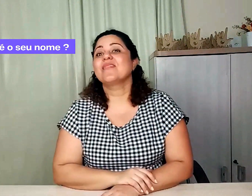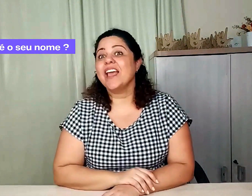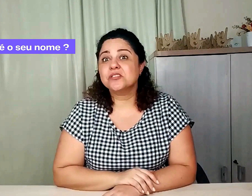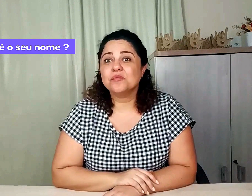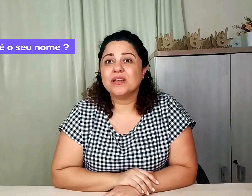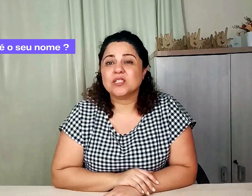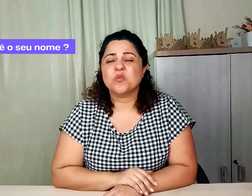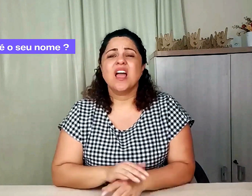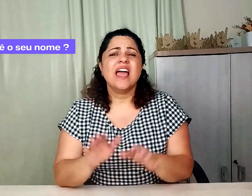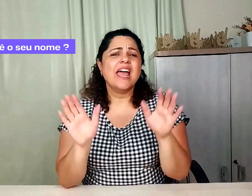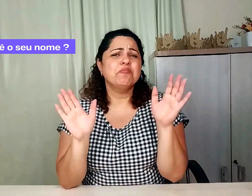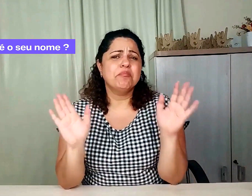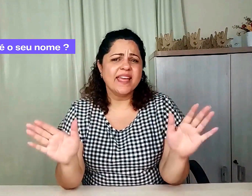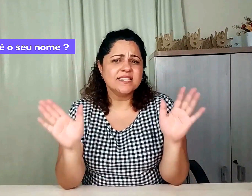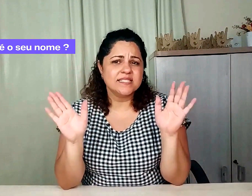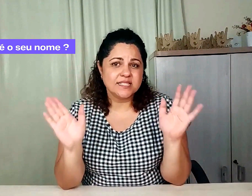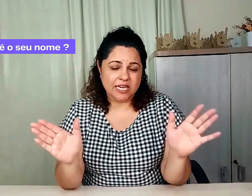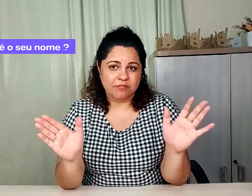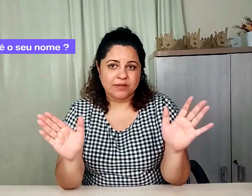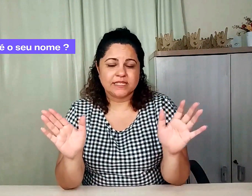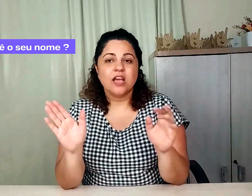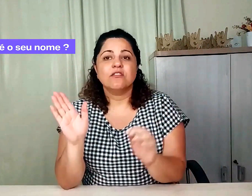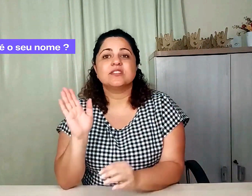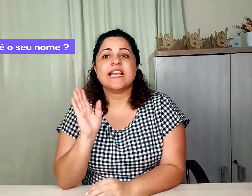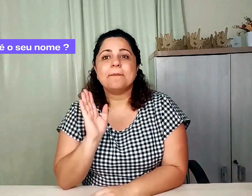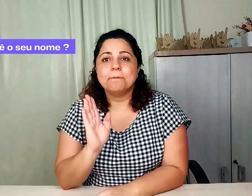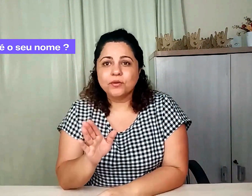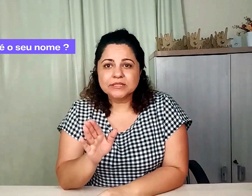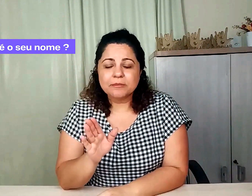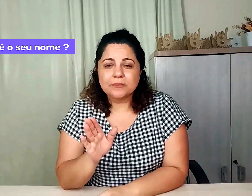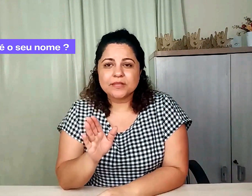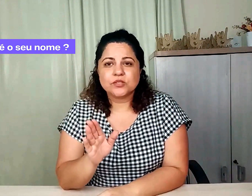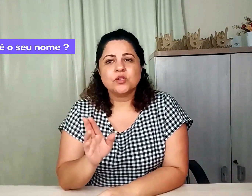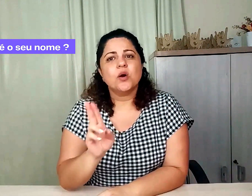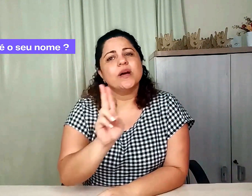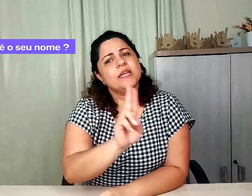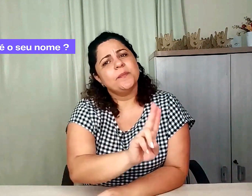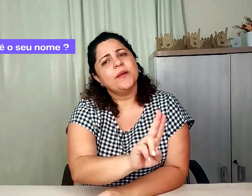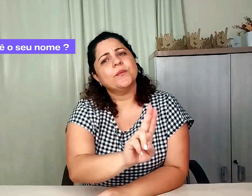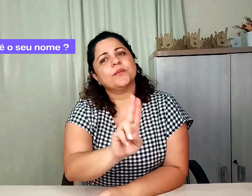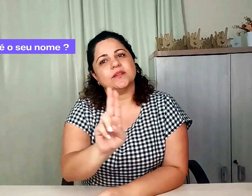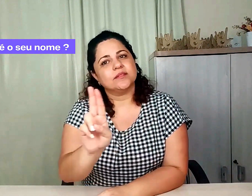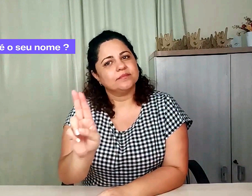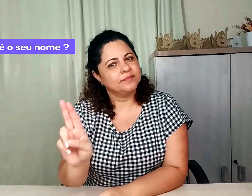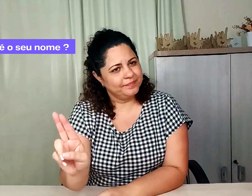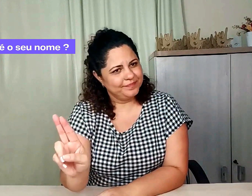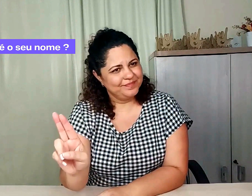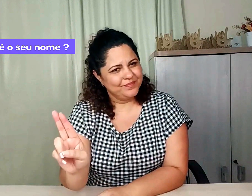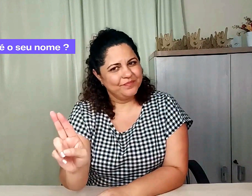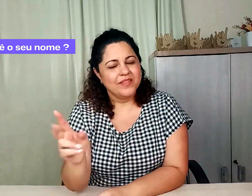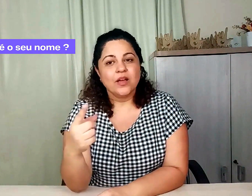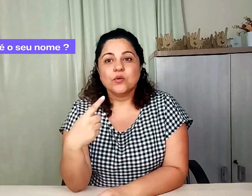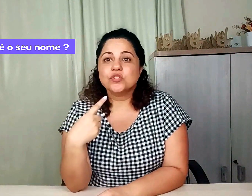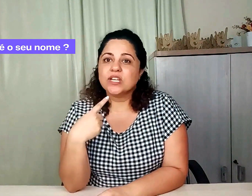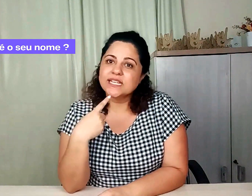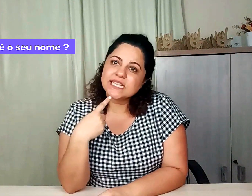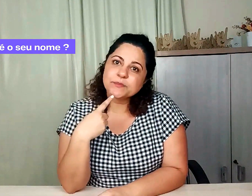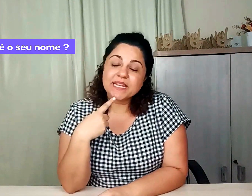É isso mesmo. É bem simples. Você aponta para a pessoa e pergunta. Utilize a